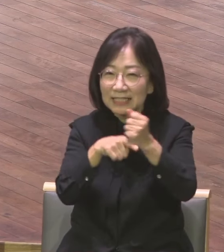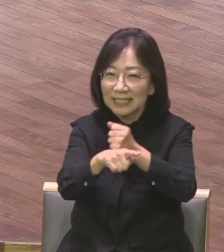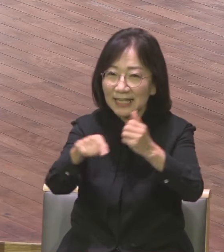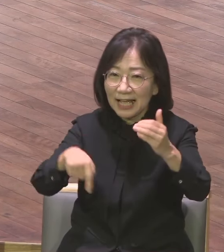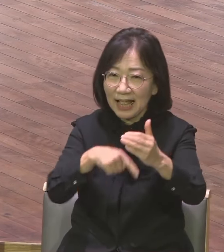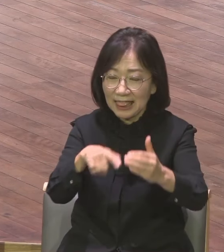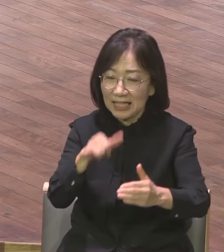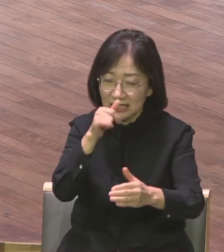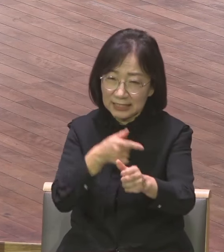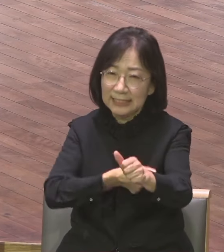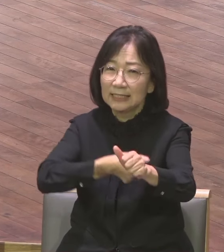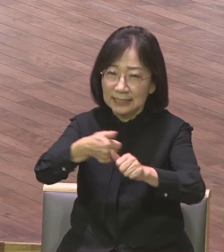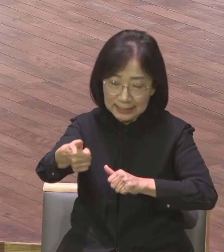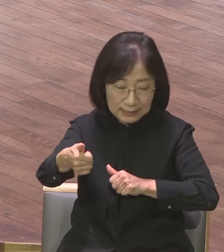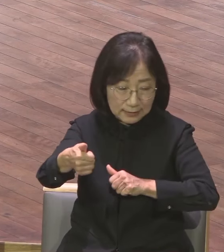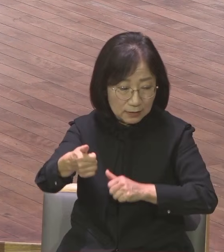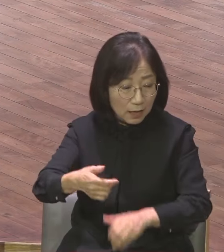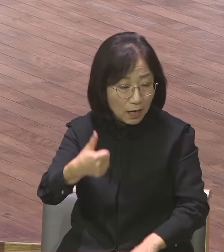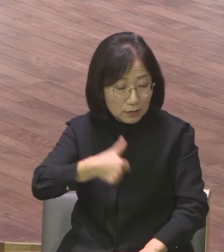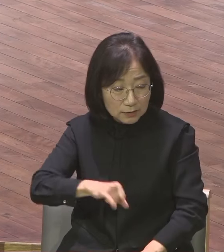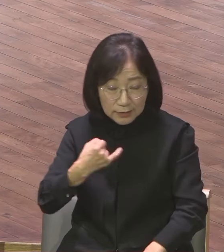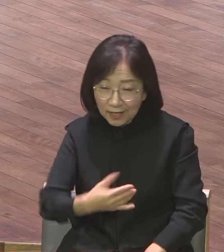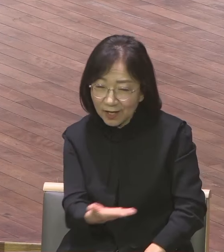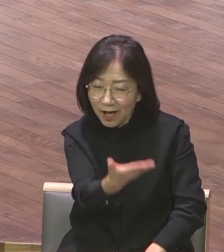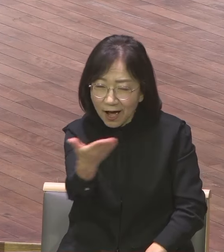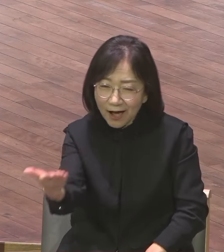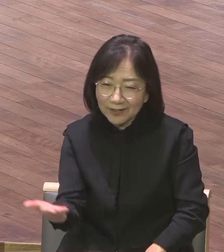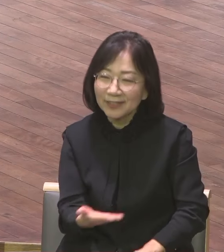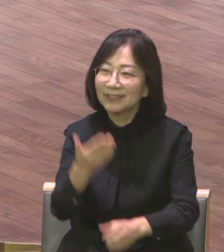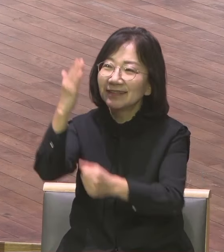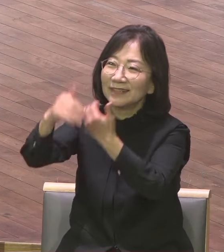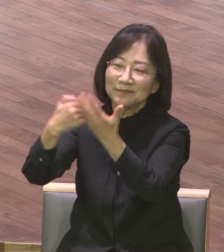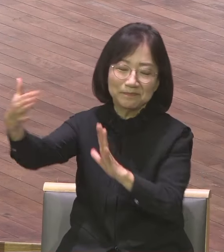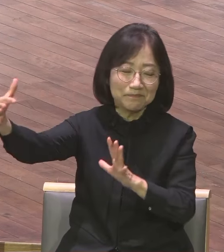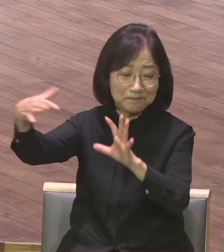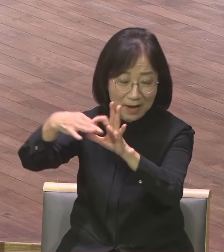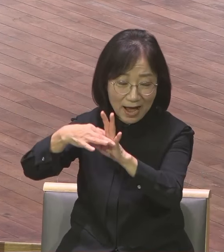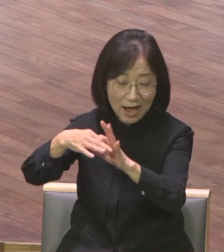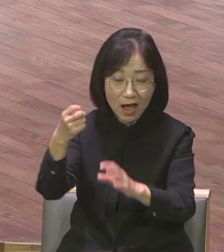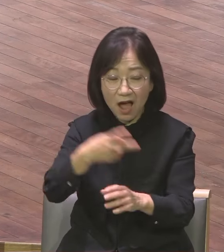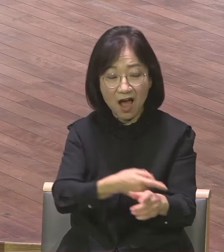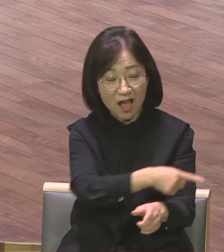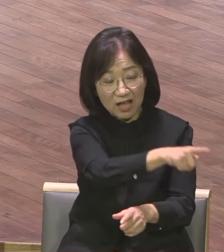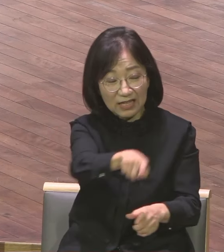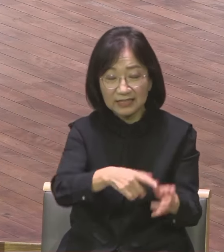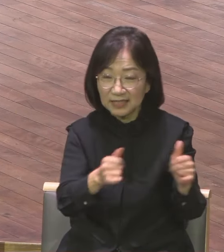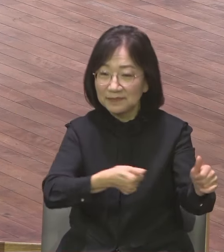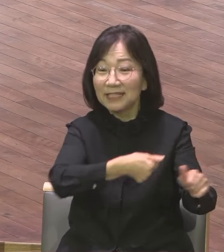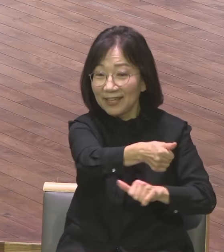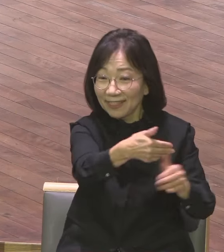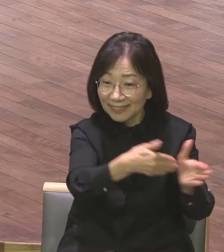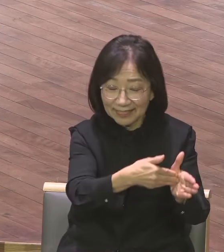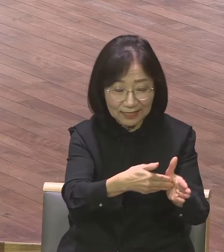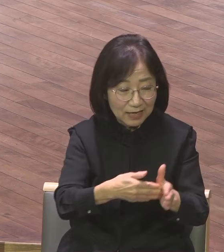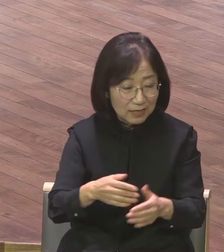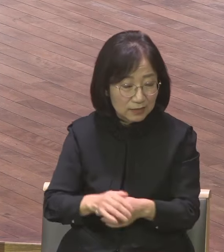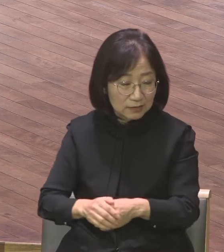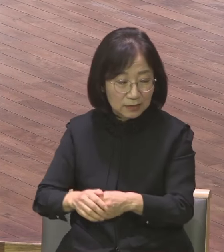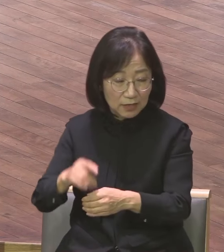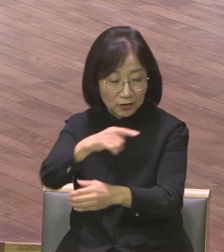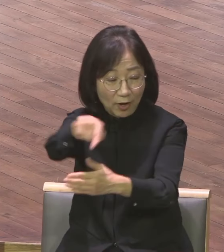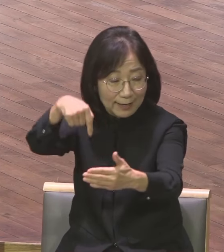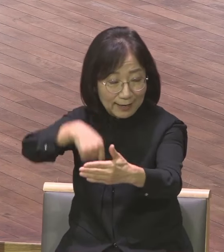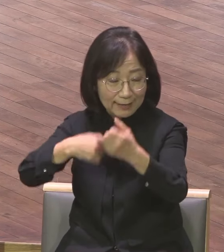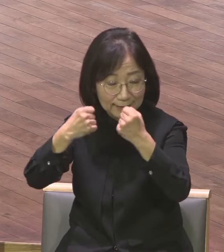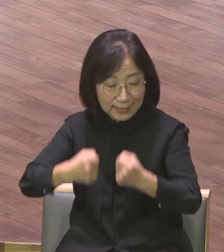봅니다. 자녀들아 너희는 하나님께 속하였고 또 그들을 이겼나니 이는 너희 안에 계시니가